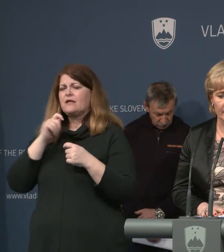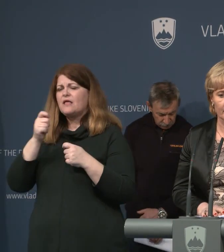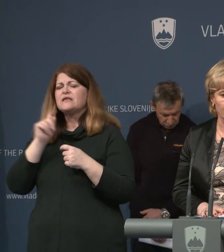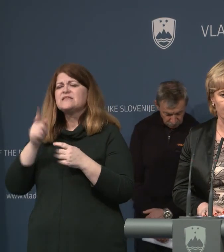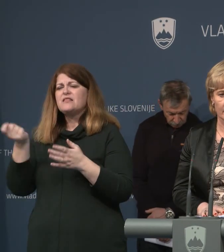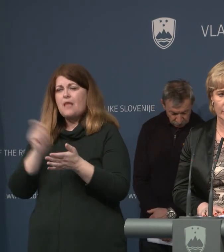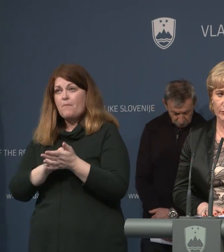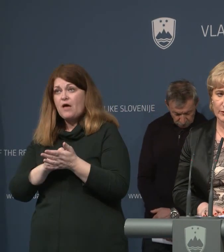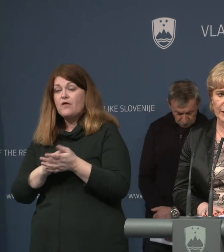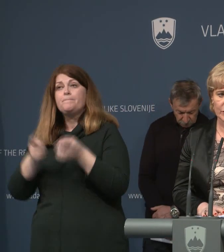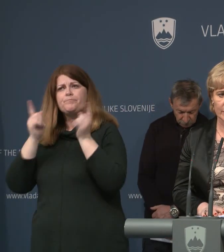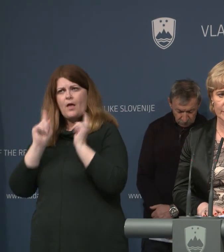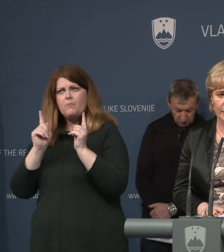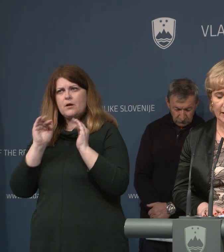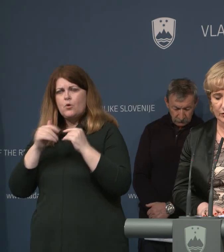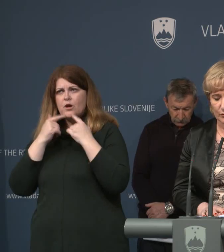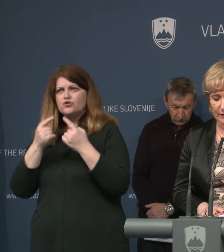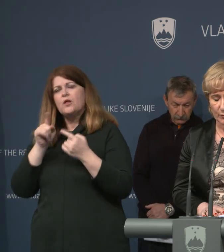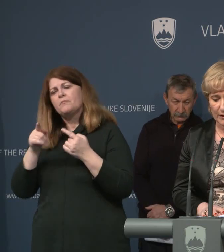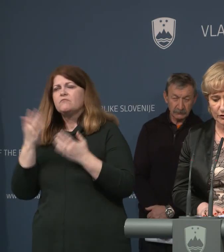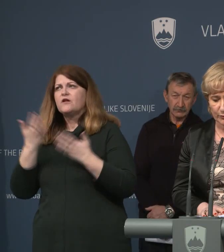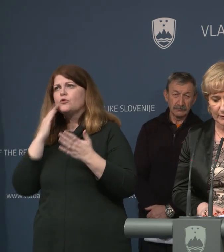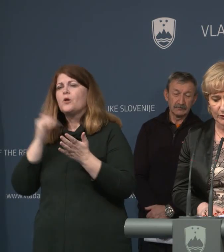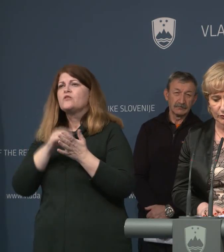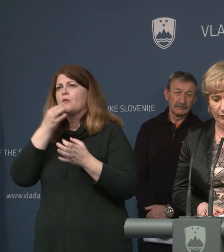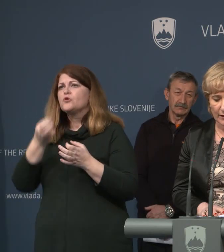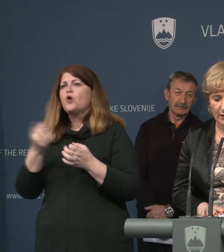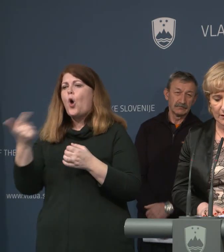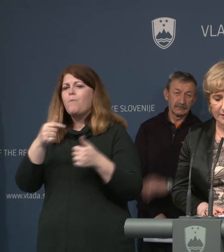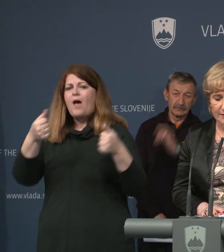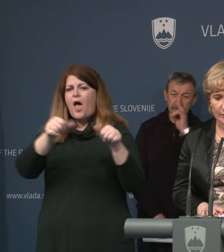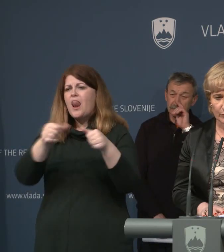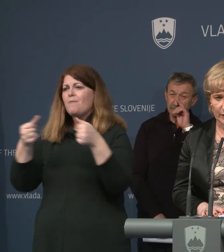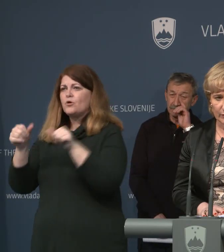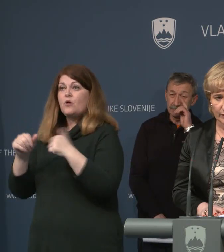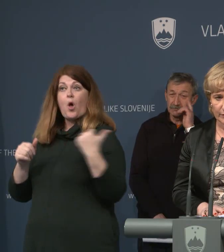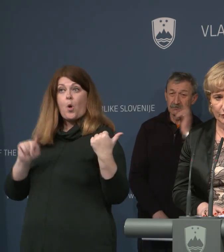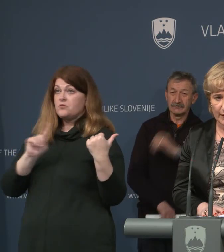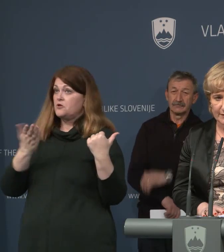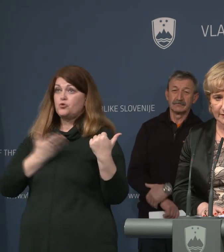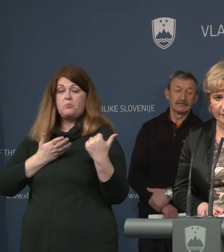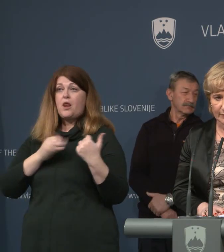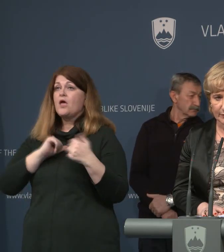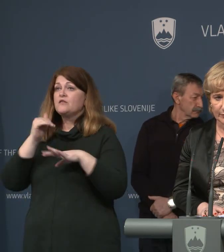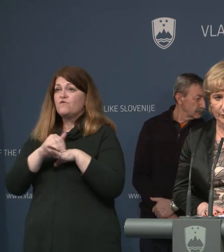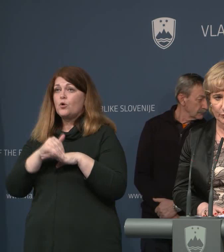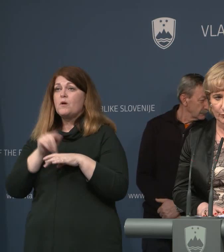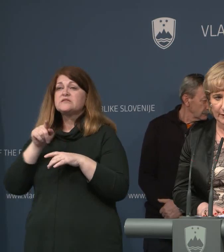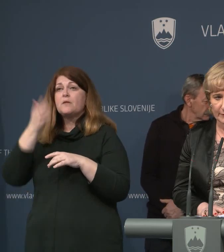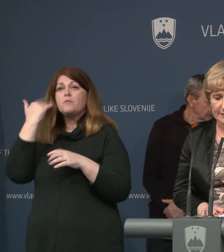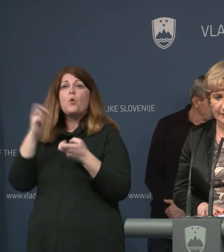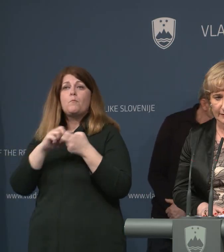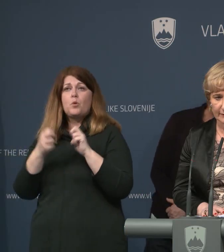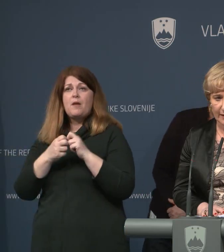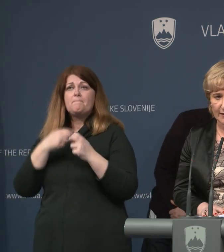nabavi, ampak moram reči, da bi najbrž bilo treba vprašati oba laboratorija. Jaz nisem dobila informacij, da bi bil